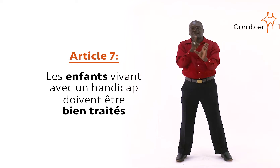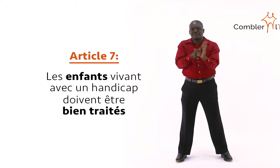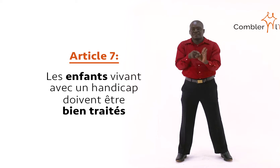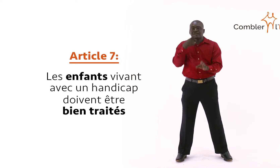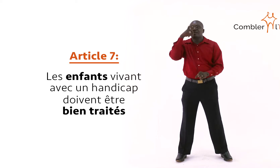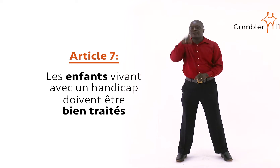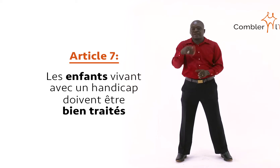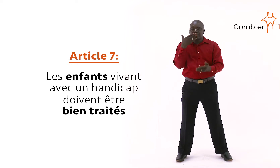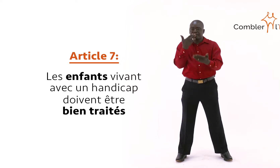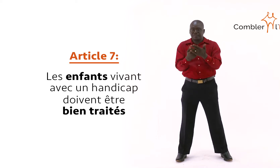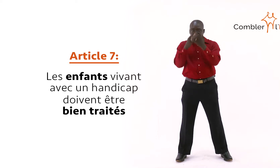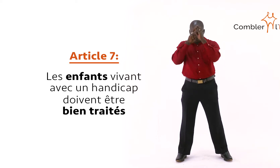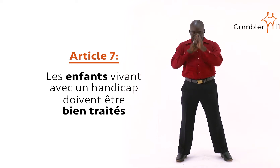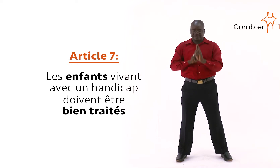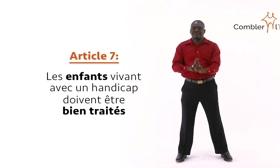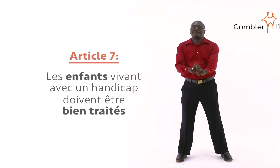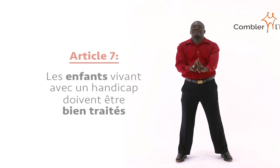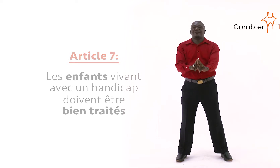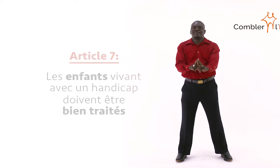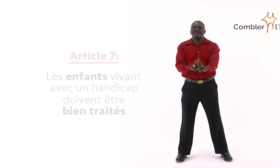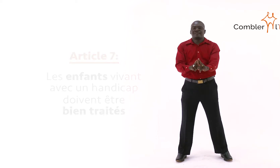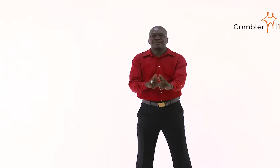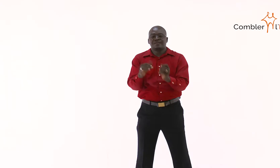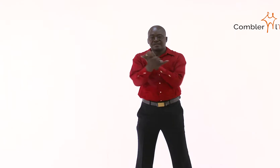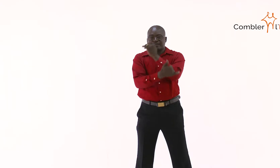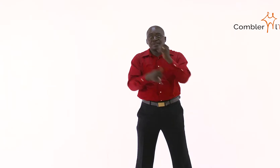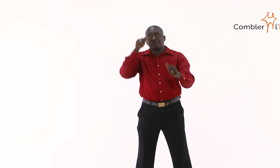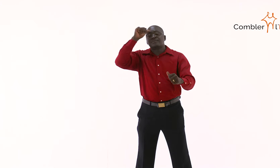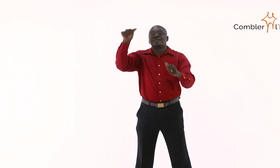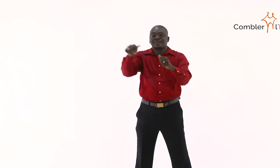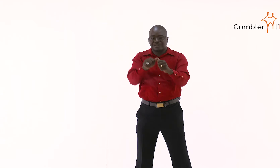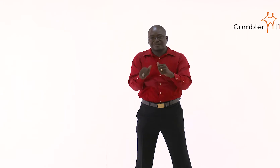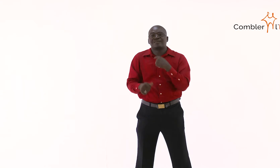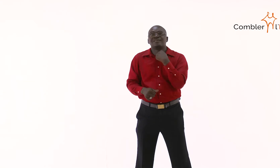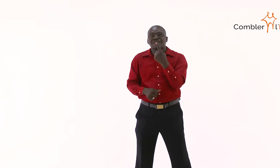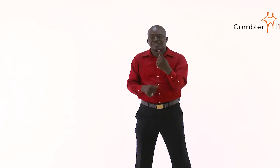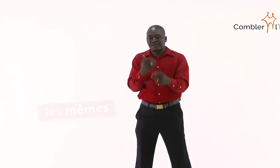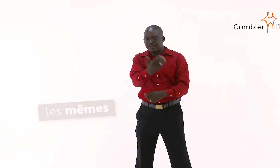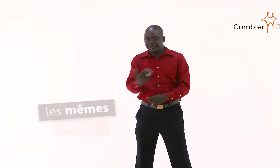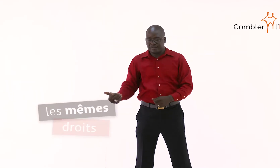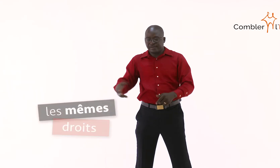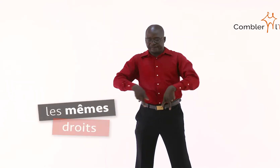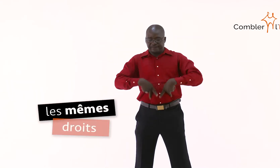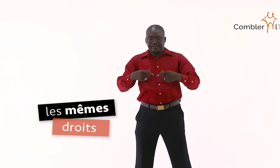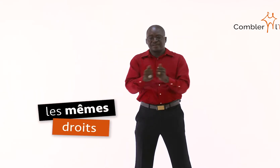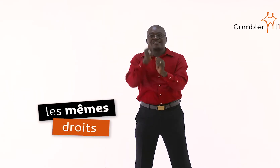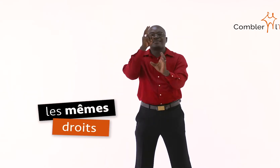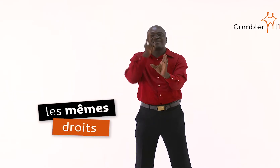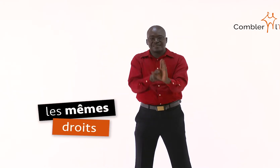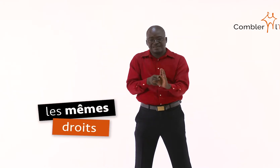bien traités. Les pays sont d'accord pour dire que les enfants avec un handicap ont les mêmes droits que les autres enfants et